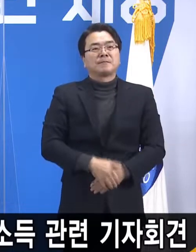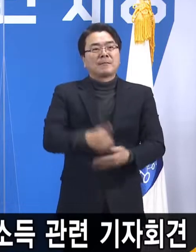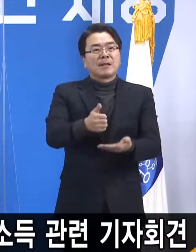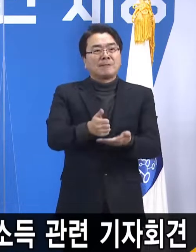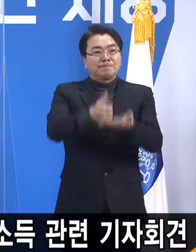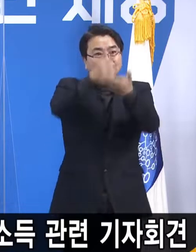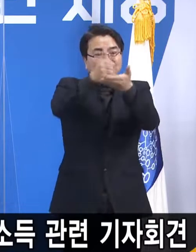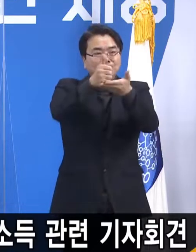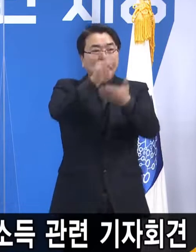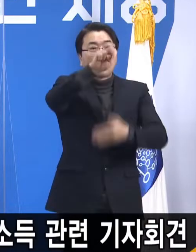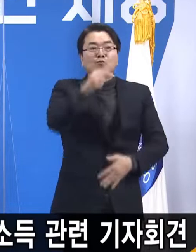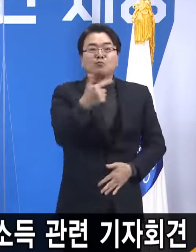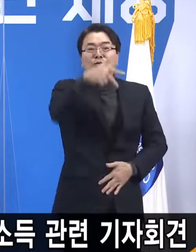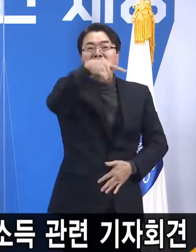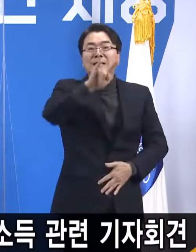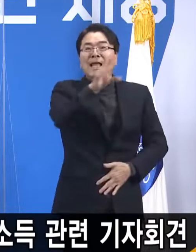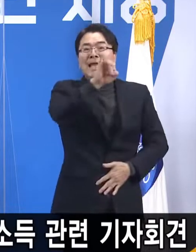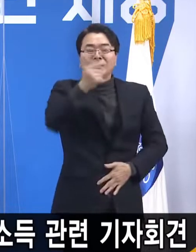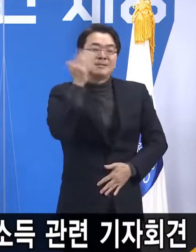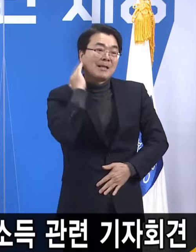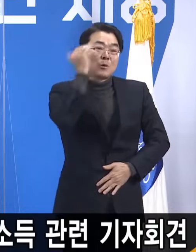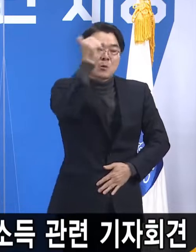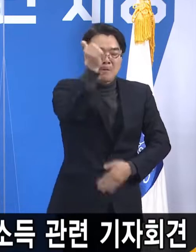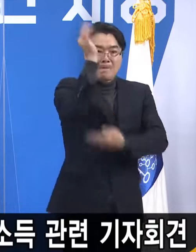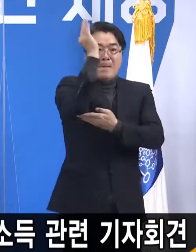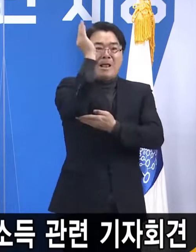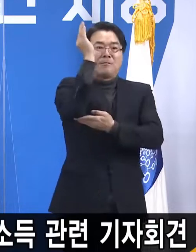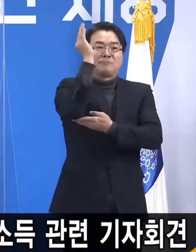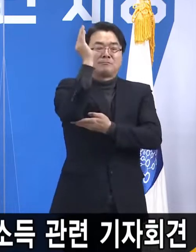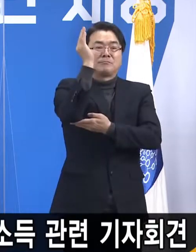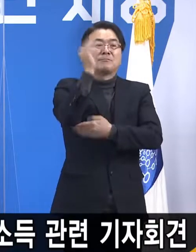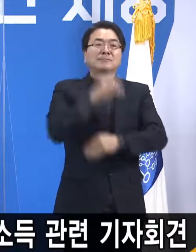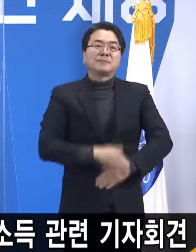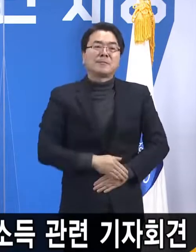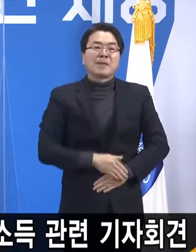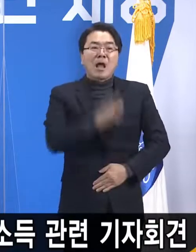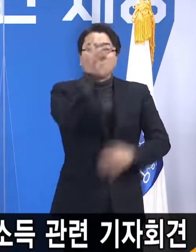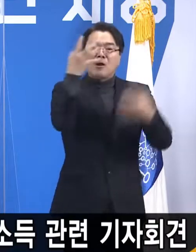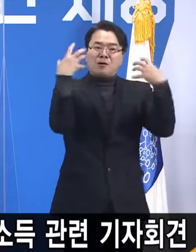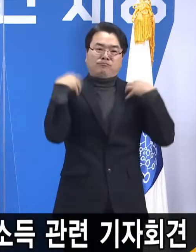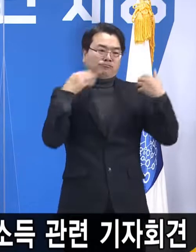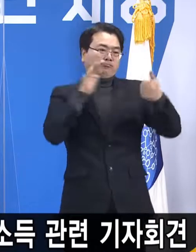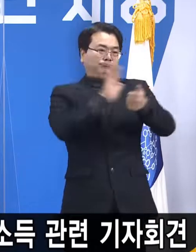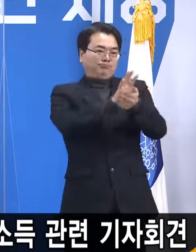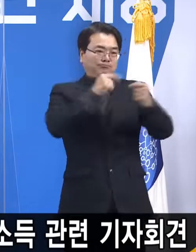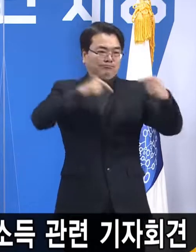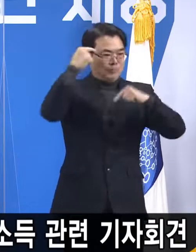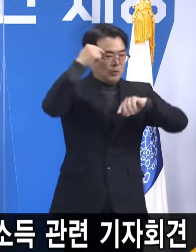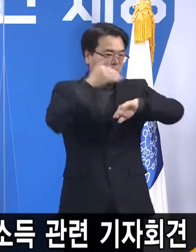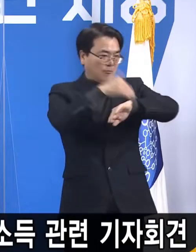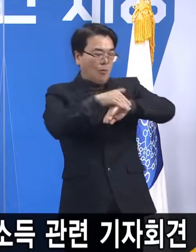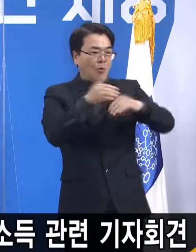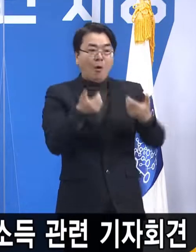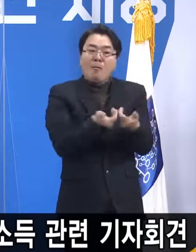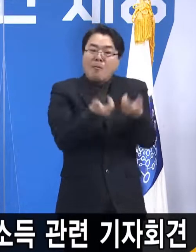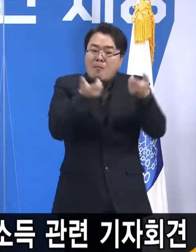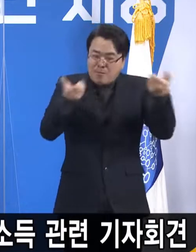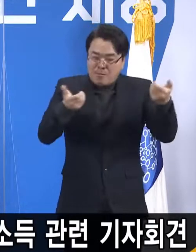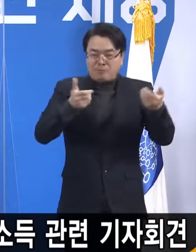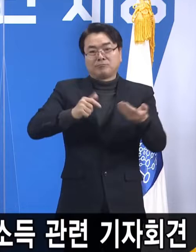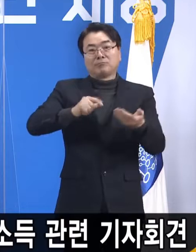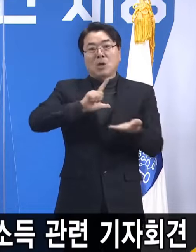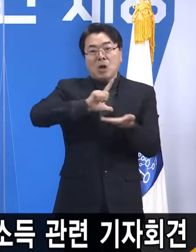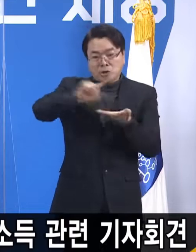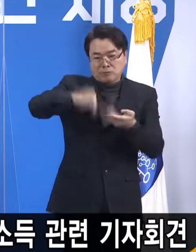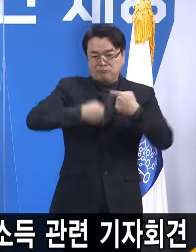존경하는 문재인 대통령께서도 신년 기자회견에서 중앙정부의 지원 정책과는 별도로